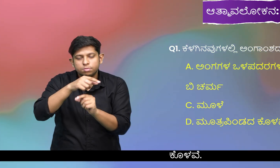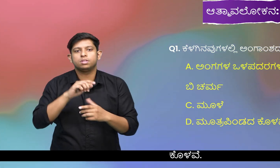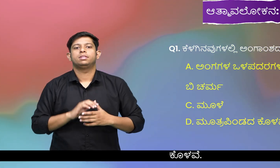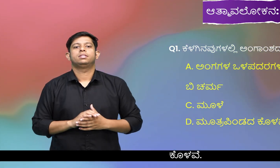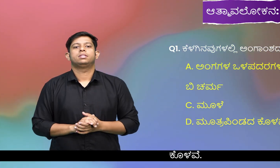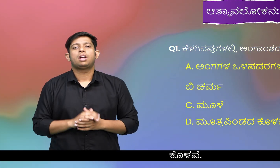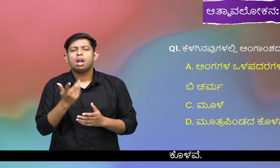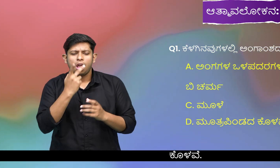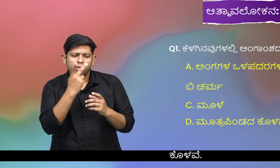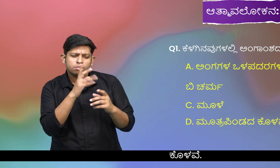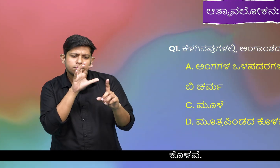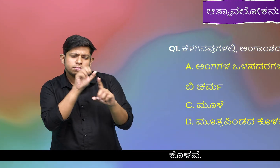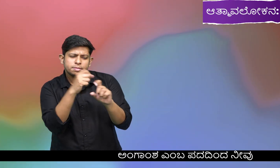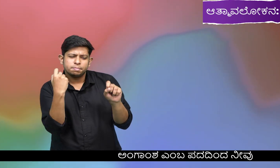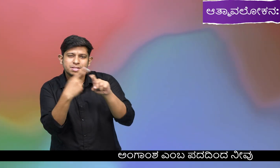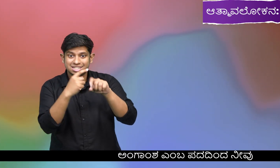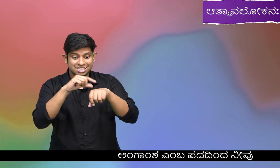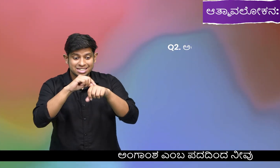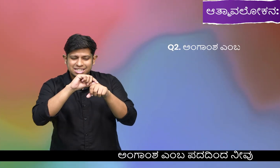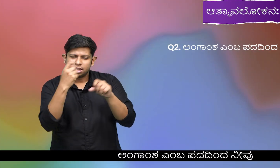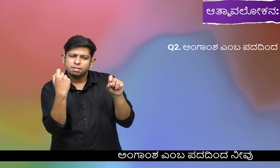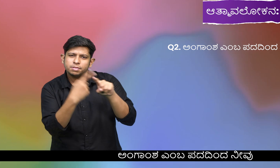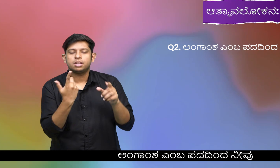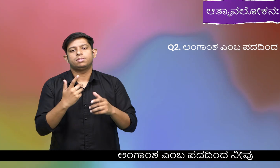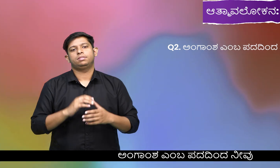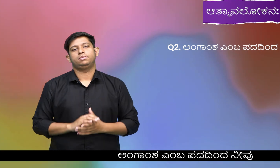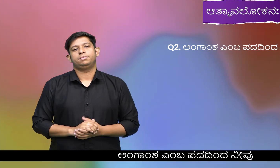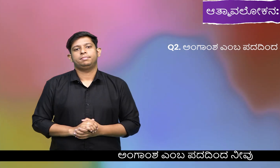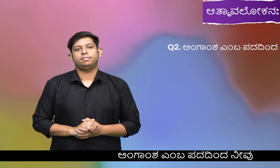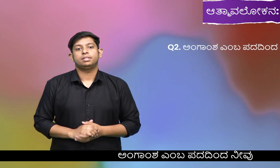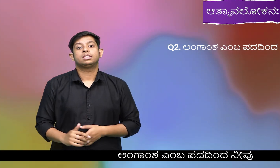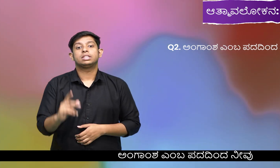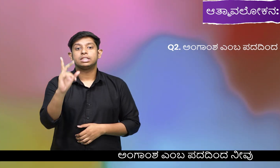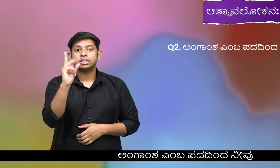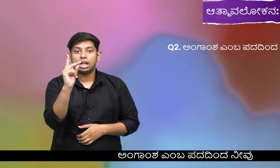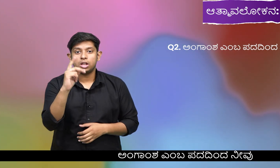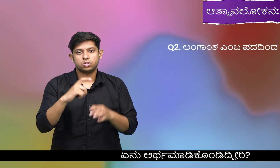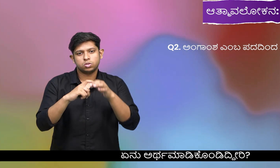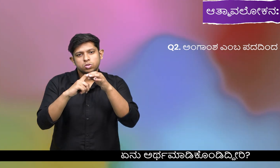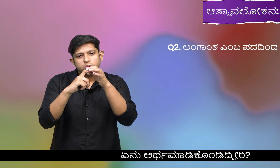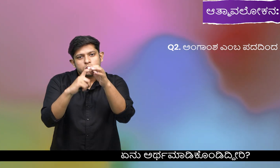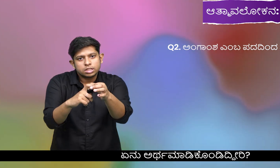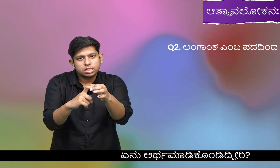ಅಂಗಾಂಶ ಎಂಬ ಪದದಿಂದ ನೀವು ಏನು ಅರ್ಥ